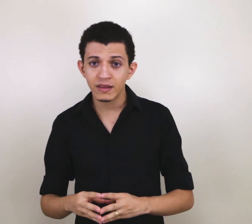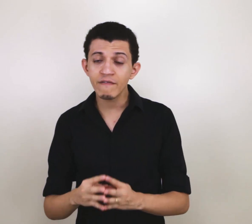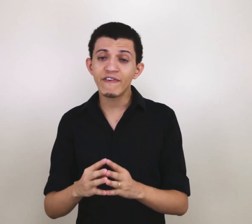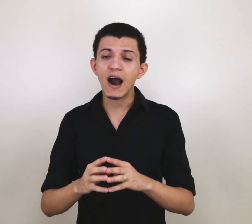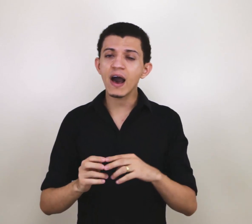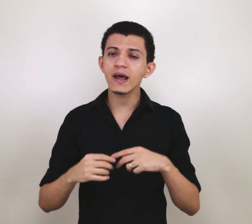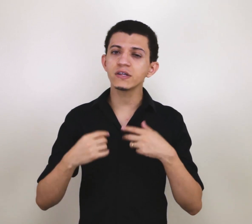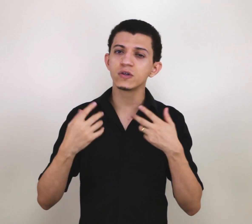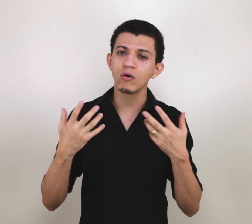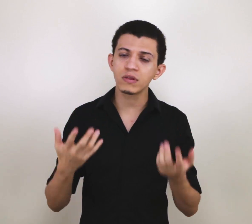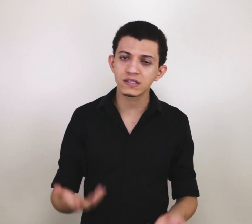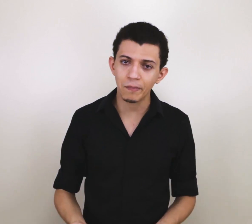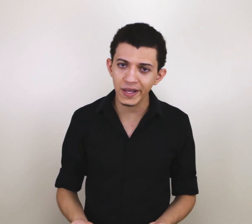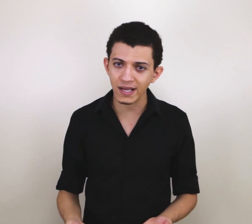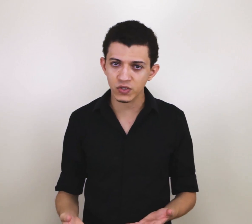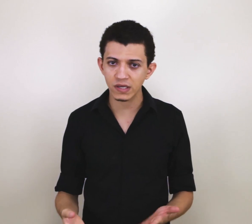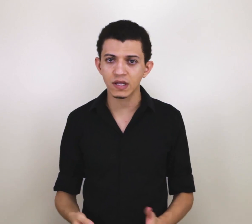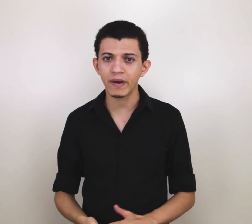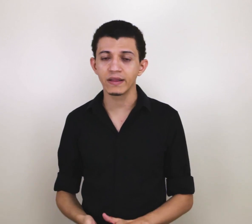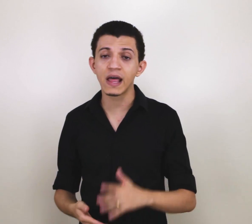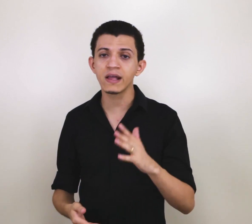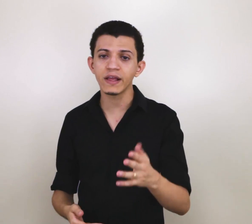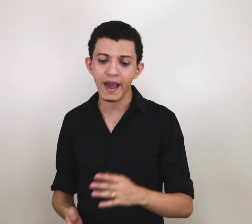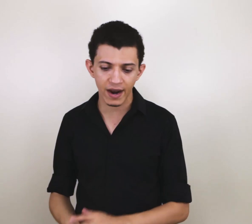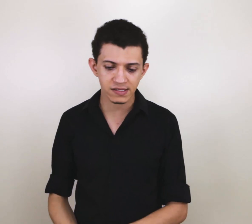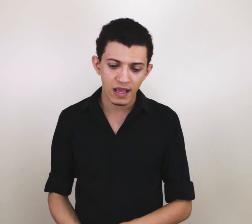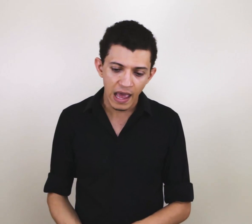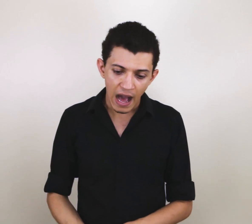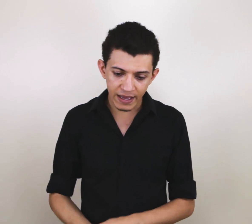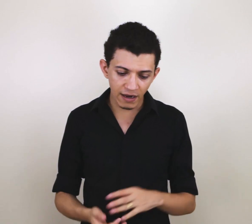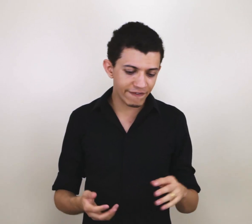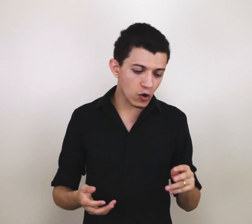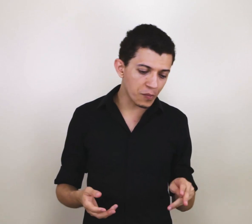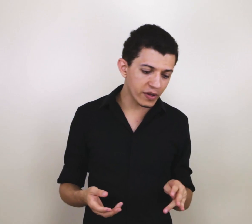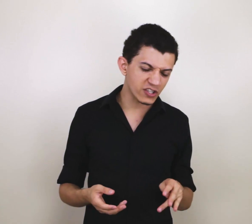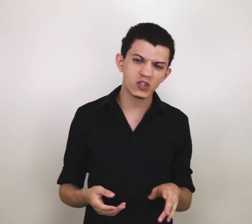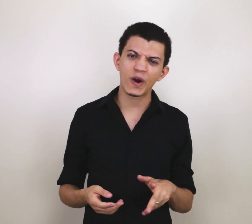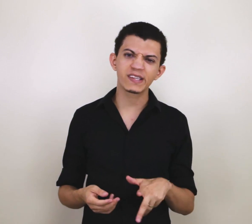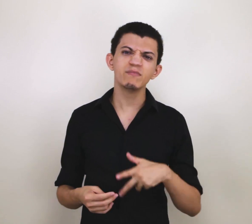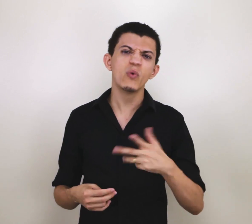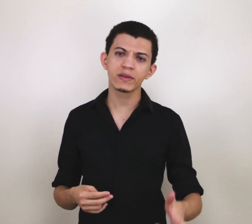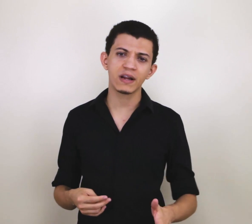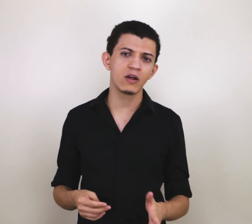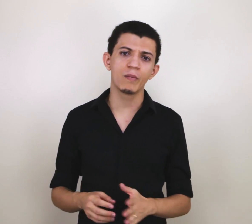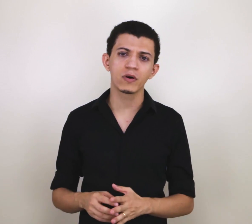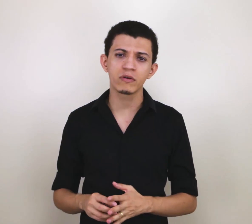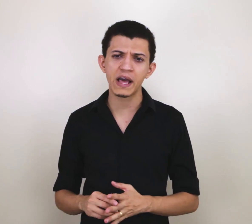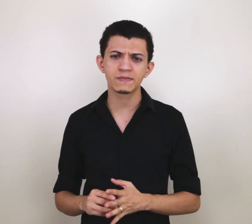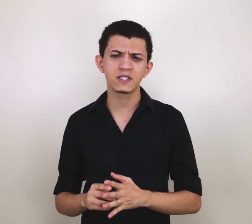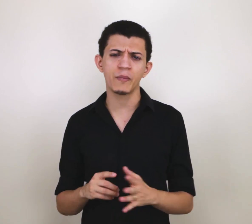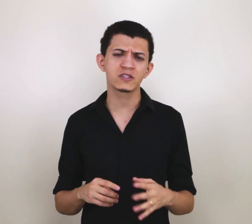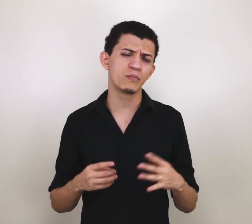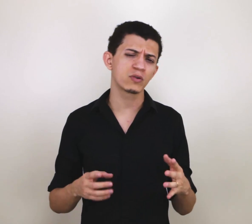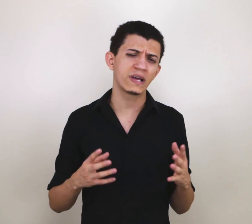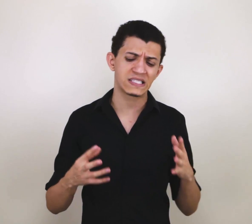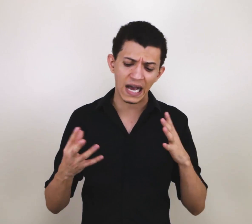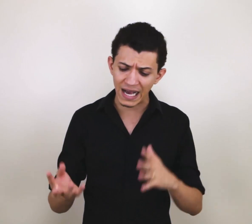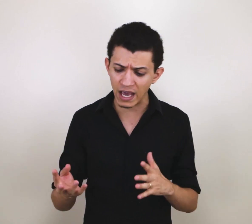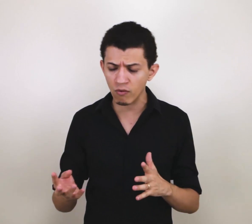Tem várias outras aplicações também. Dentre elas, aquele fenômeno que a gente conhece muito na língua portuguesa, especialmente no português arcaico,